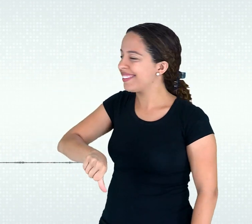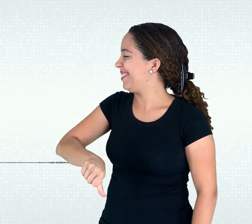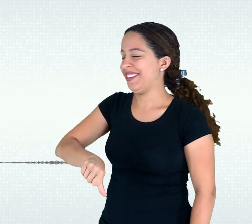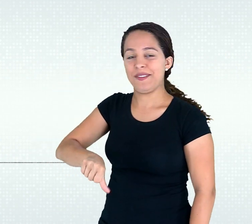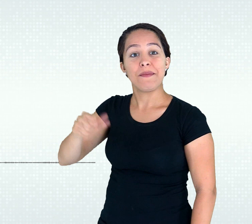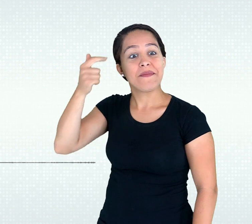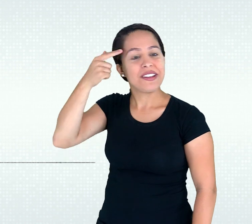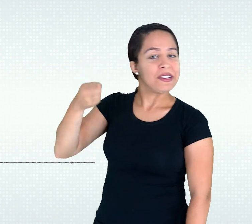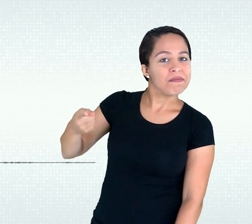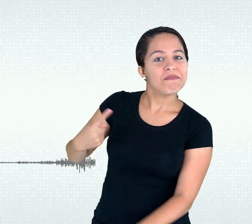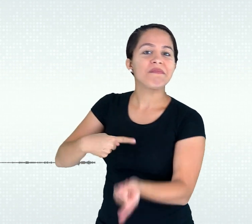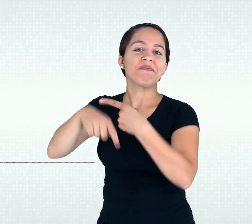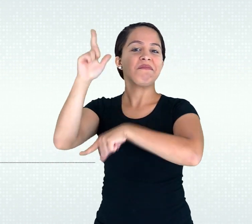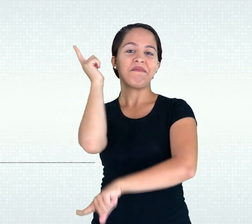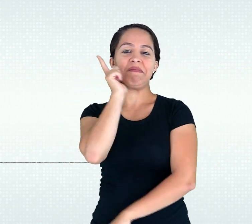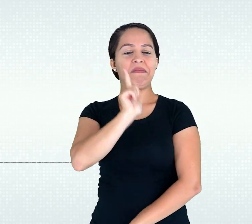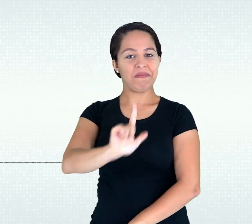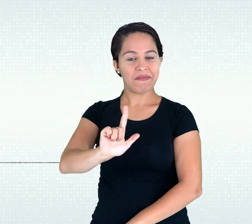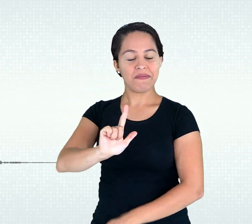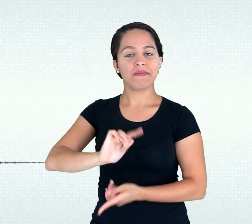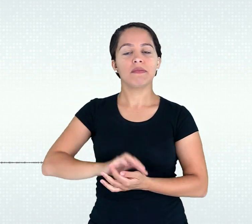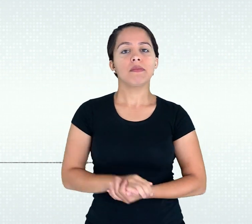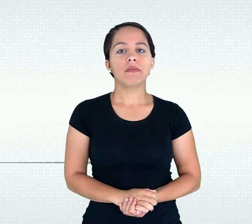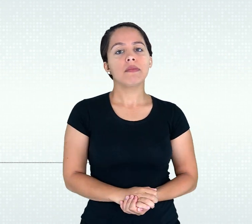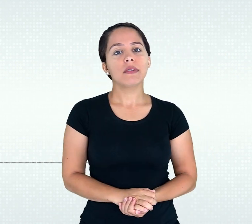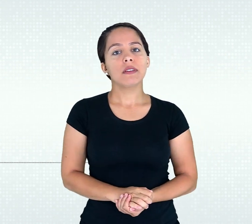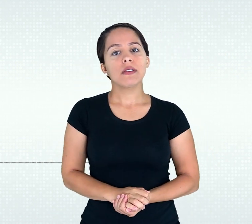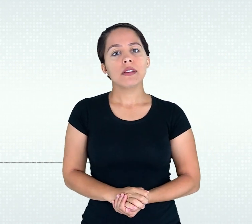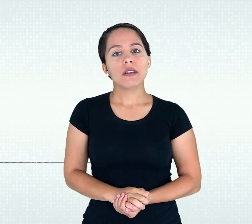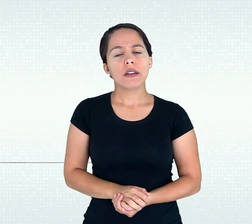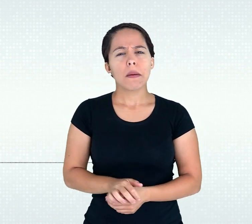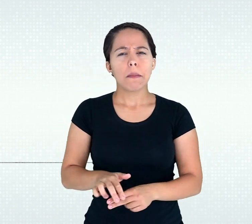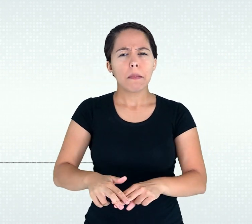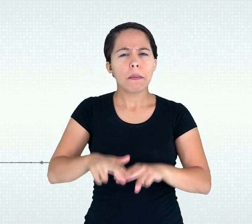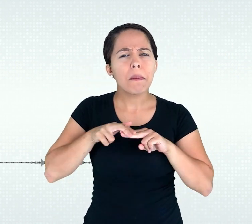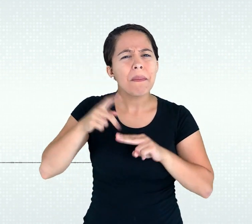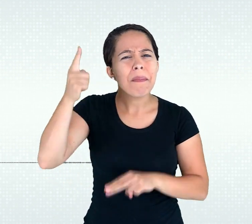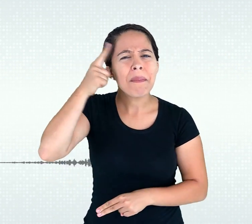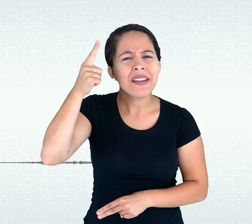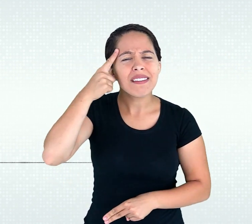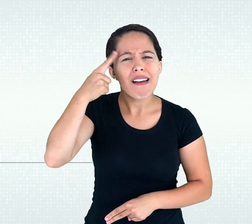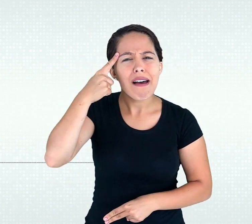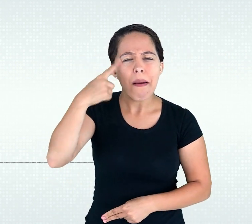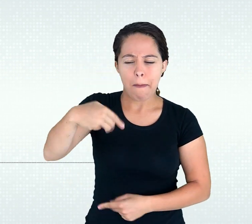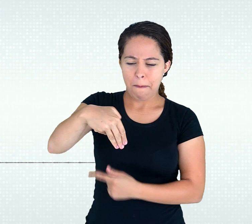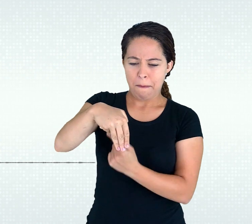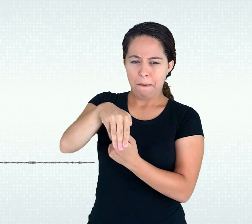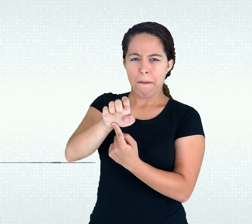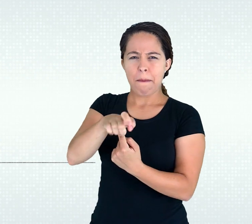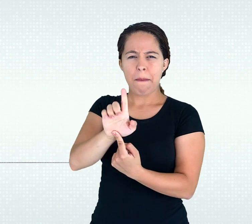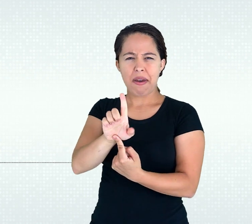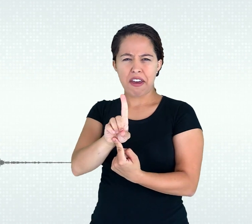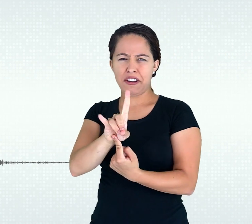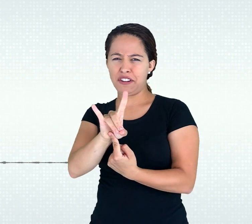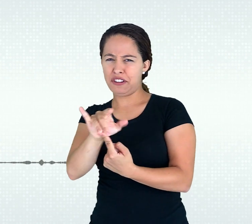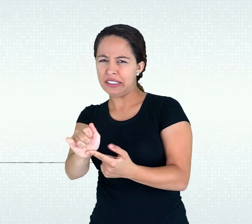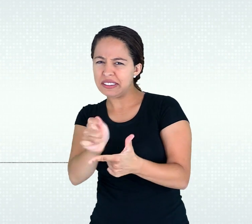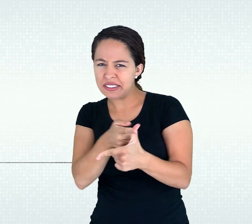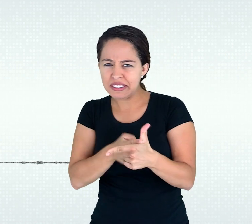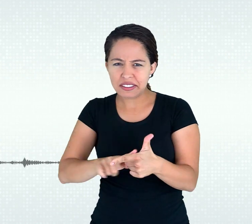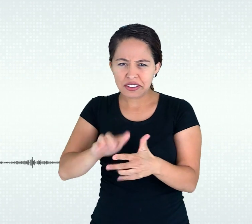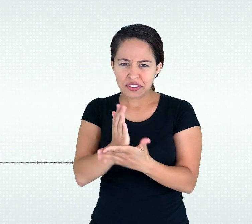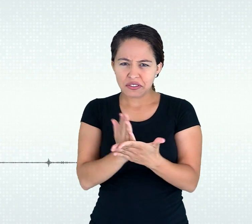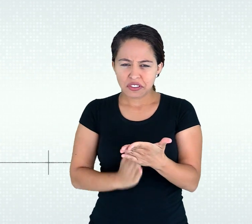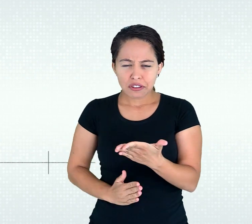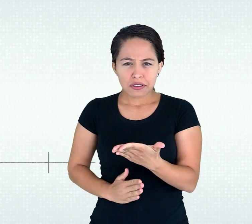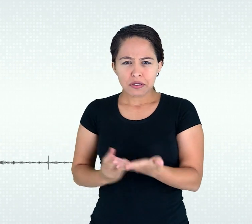desenvolvimento do estudante não ao seu fracasso nesse sentido também não cabe